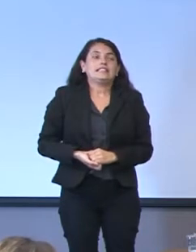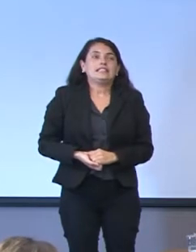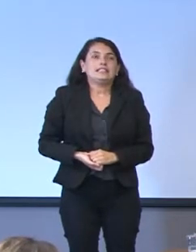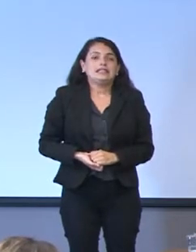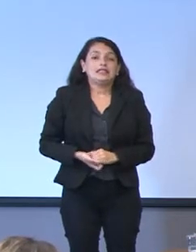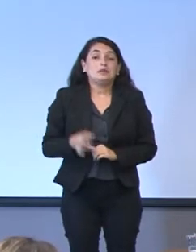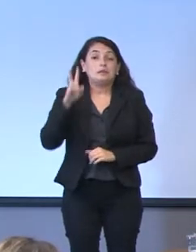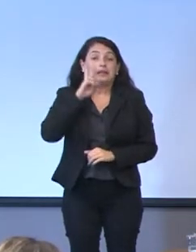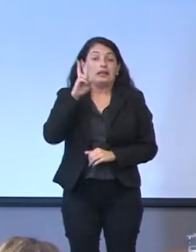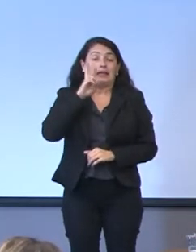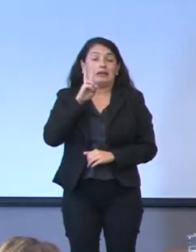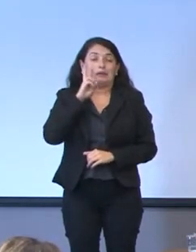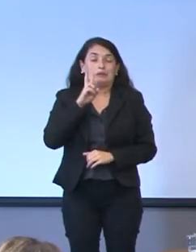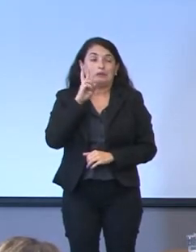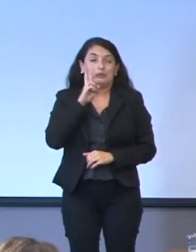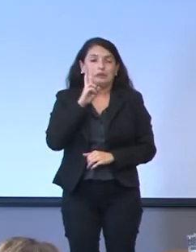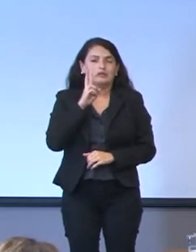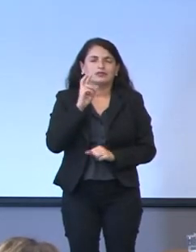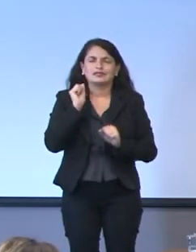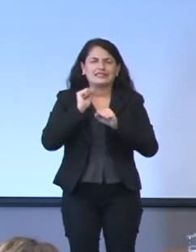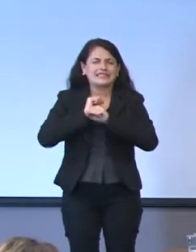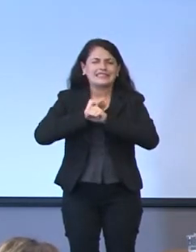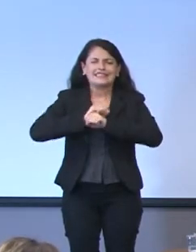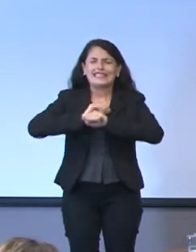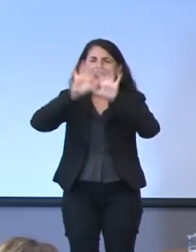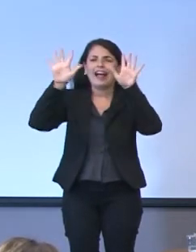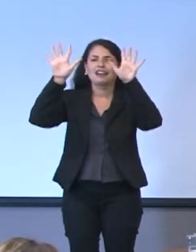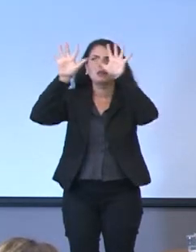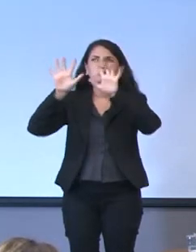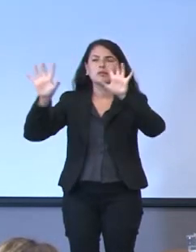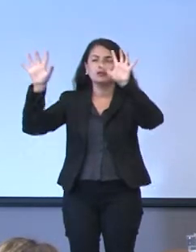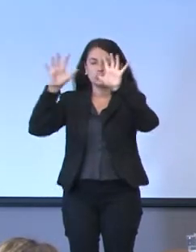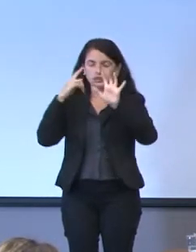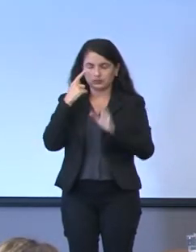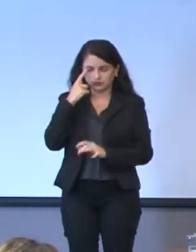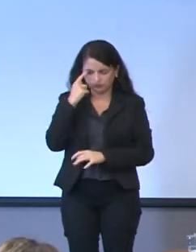eu me lembro muito claramente assim, de conversar comigo mesmo,